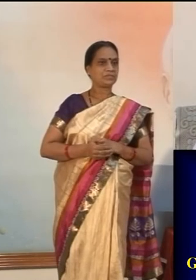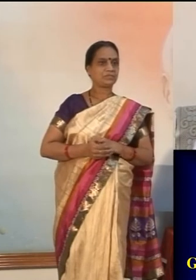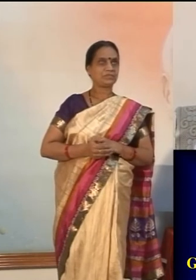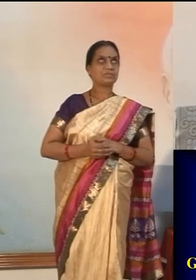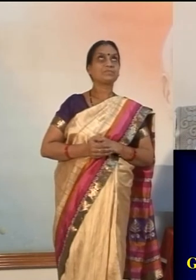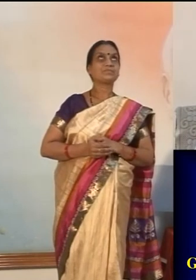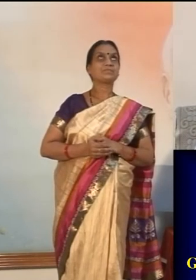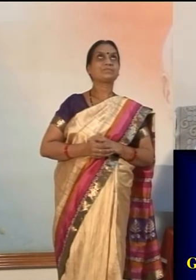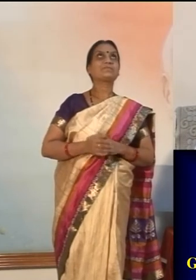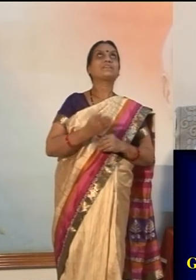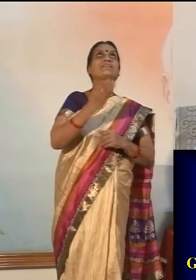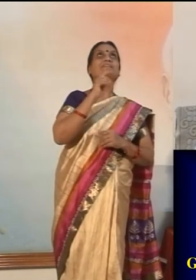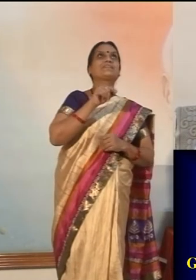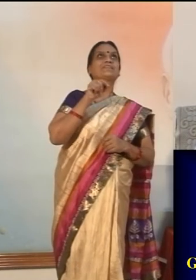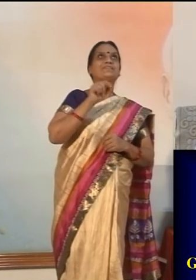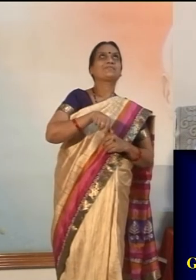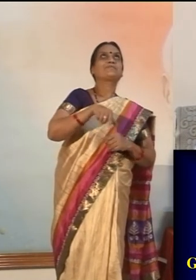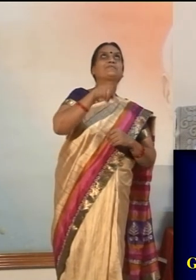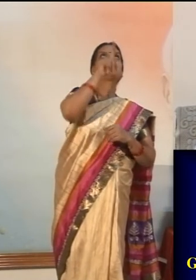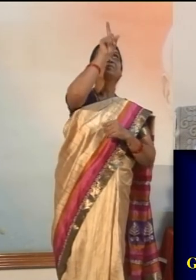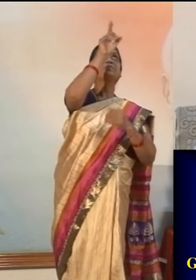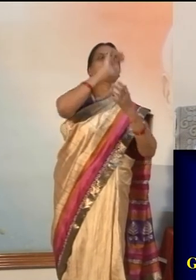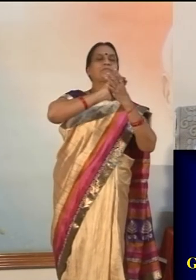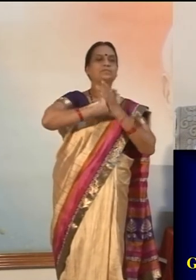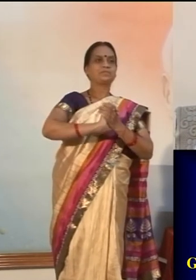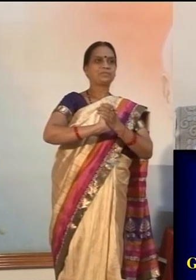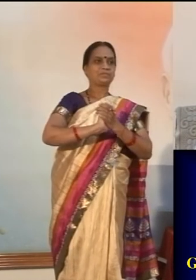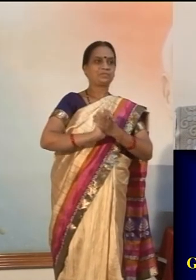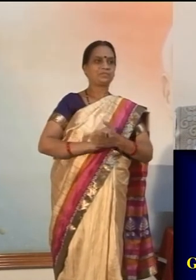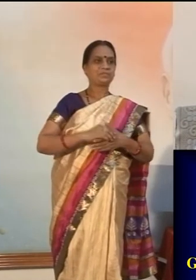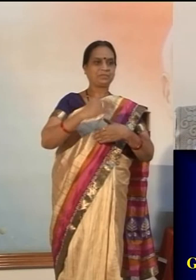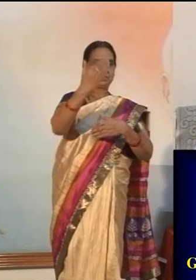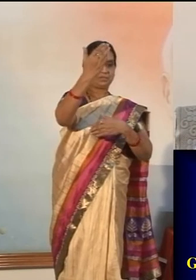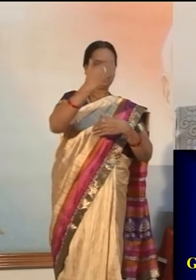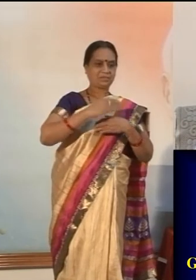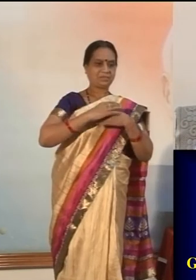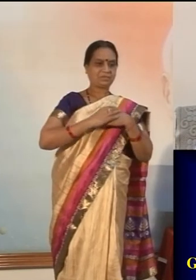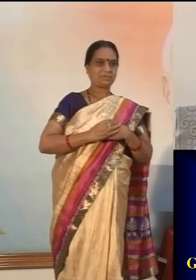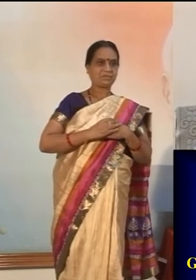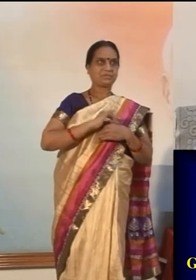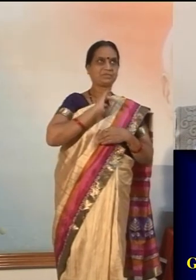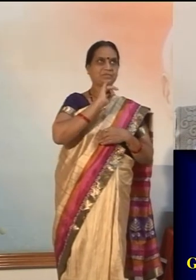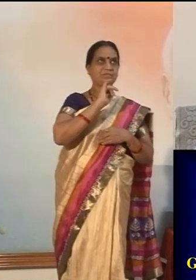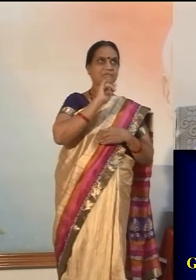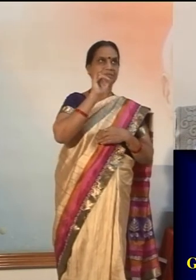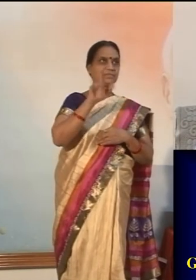तो वो दोस्त बनकर हमारी मदद करते हैं।